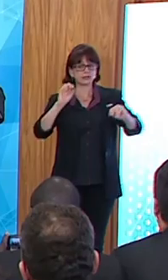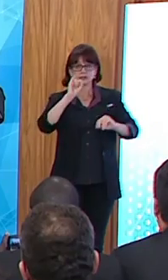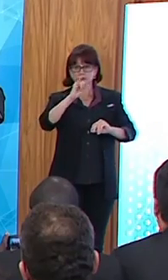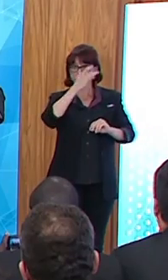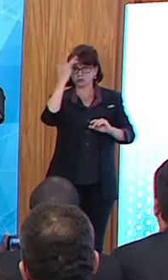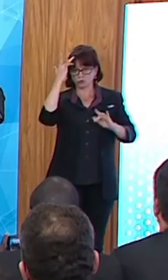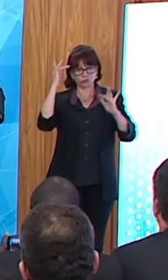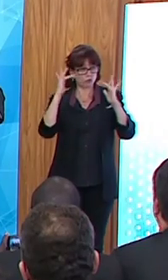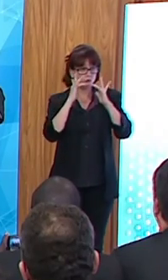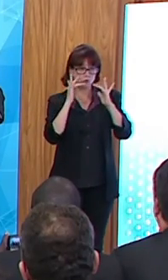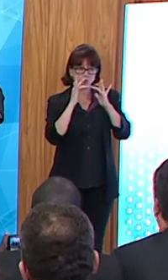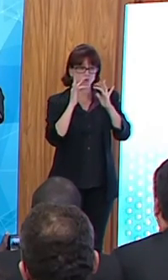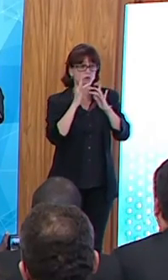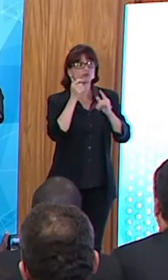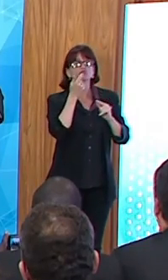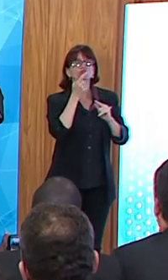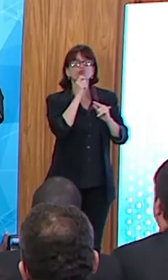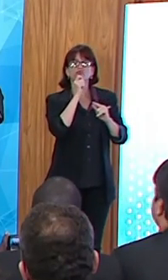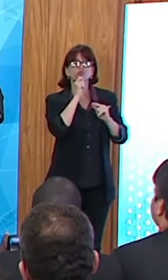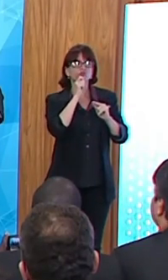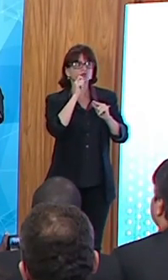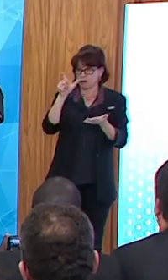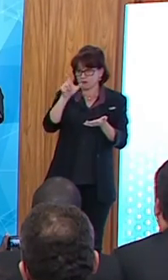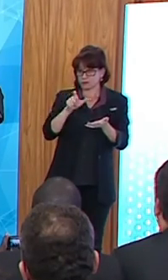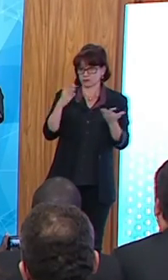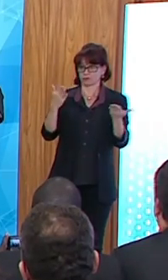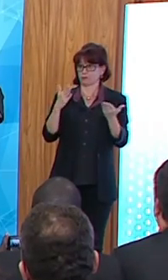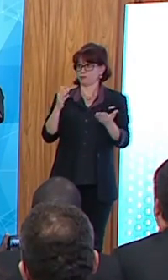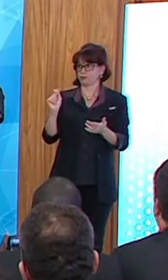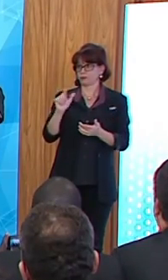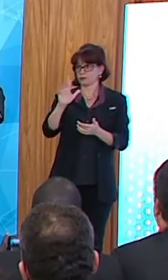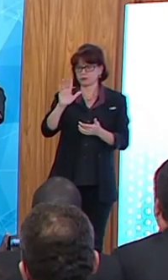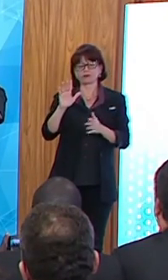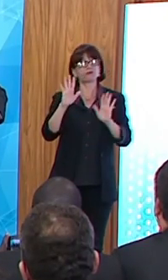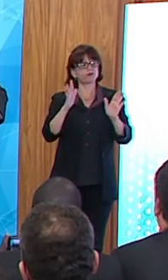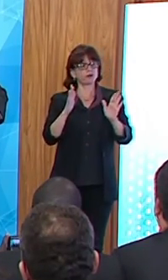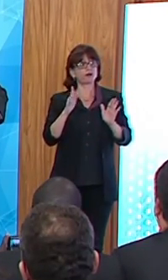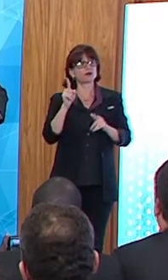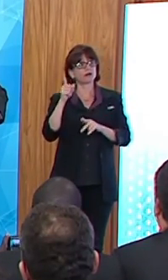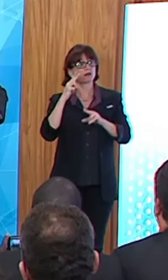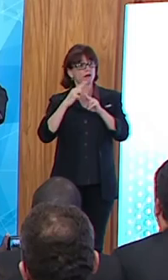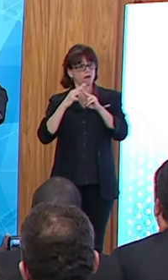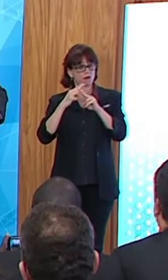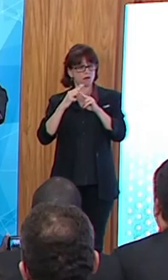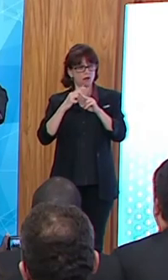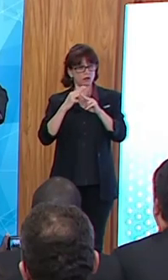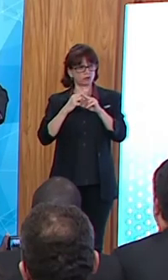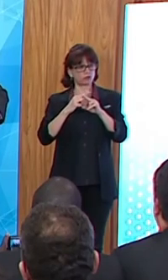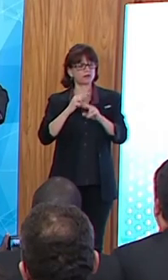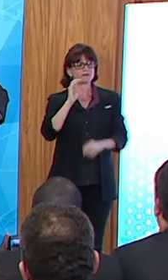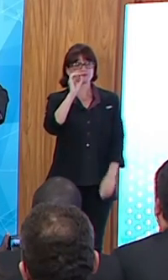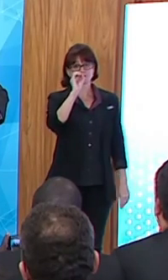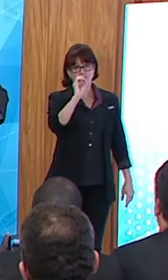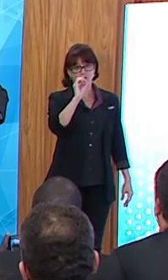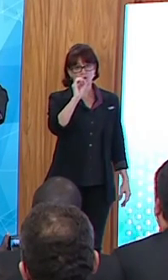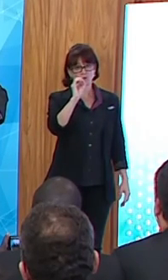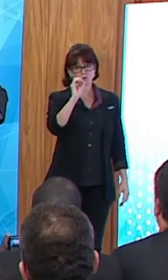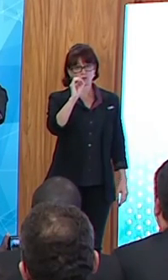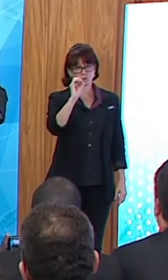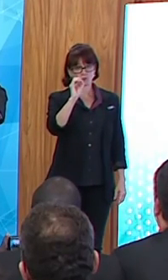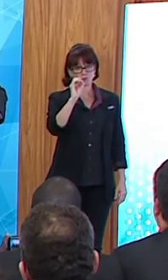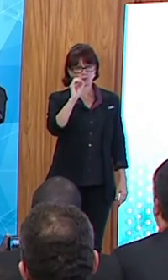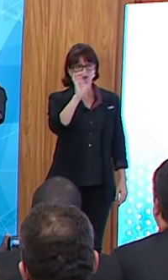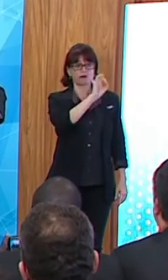que são os mais pobres que hoje não têm carteirinha vai tirar na caixa a custo zero professor